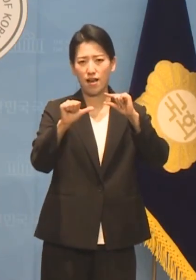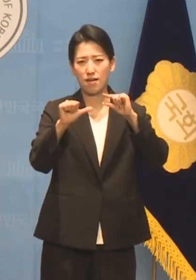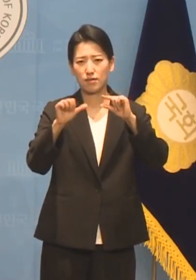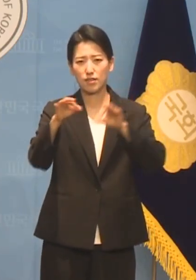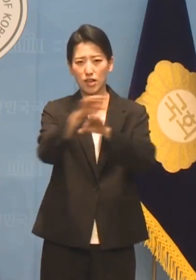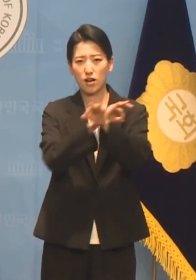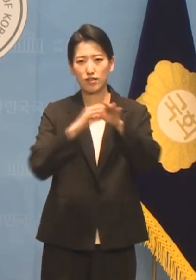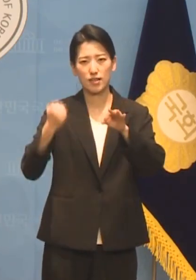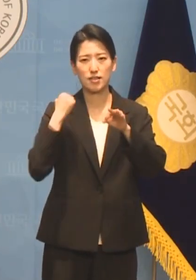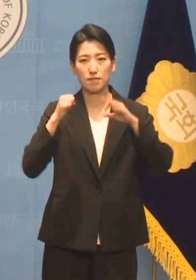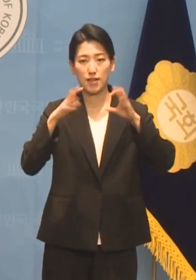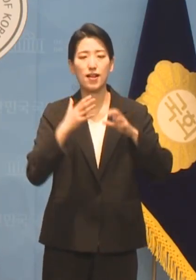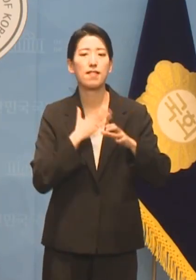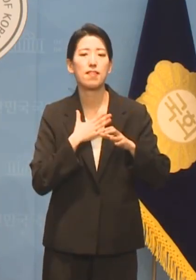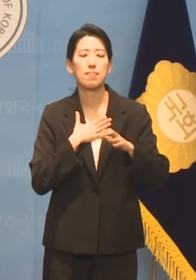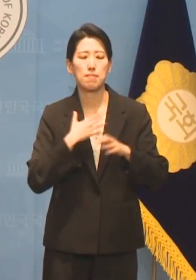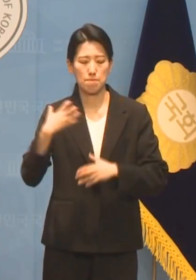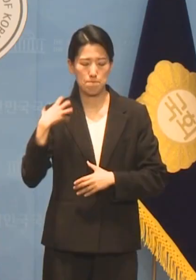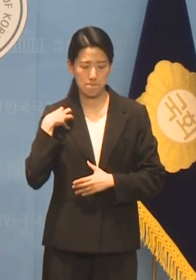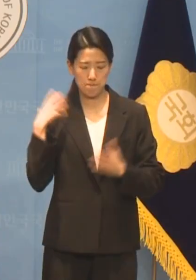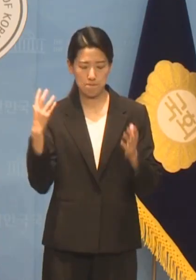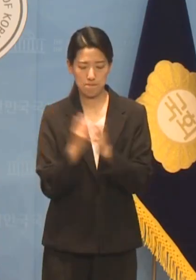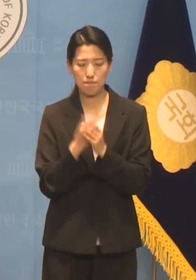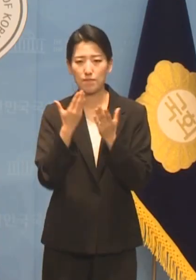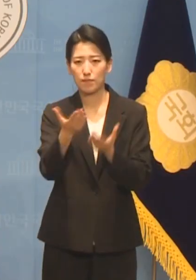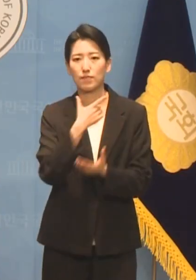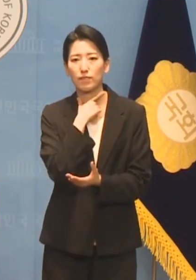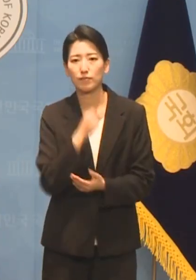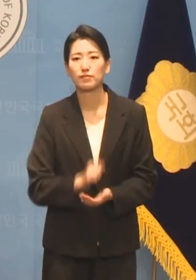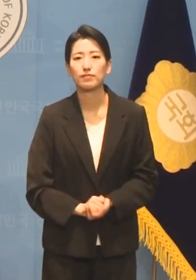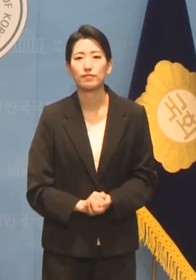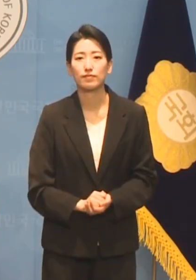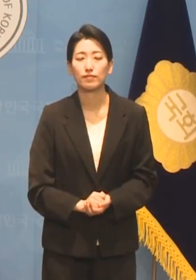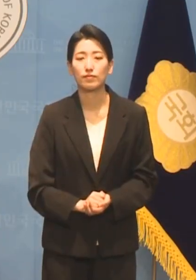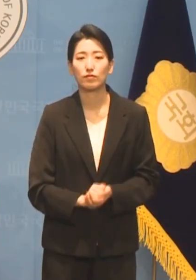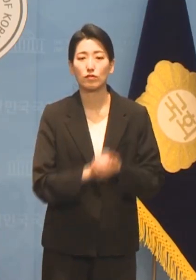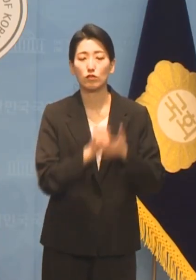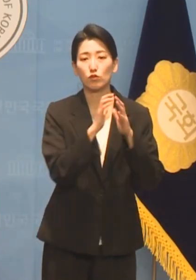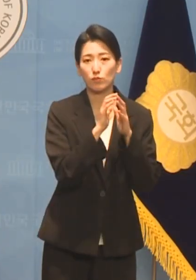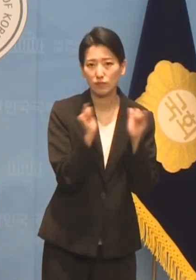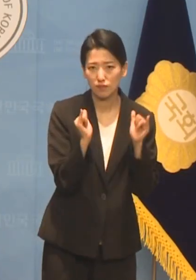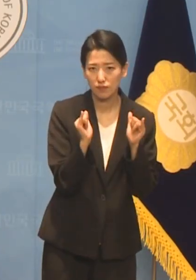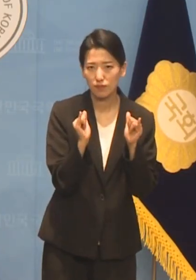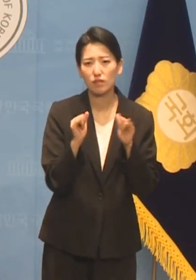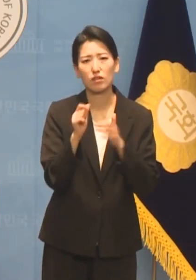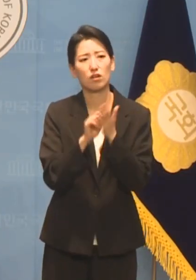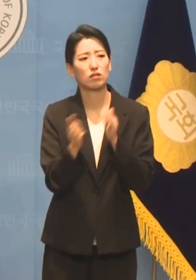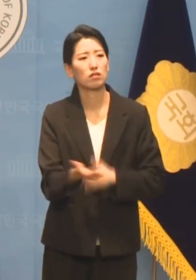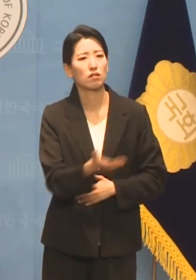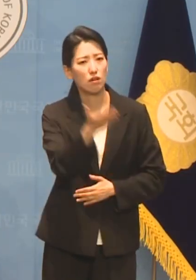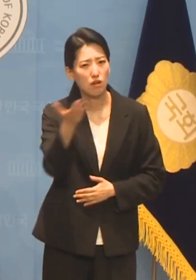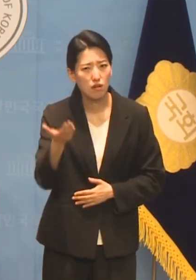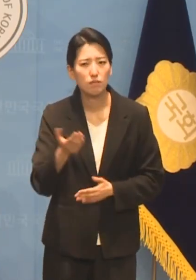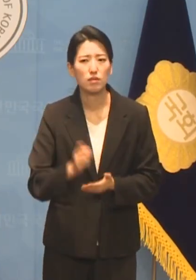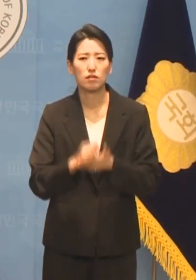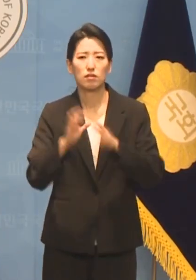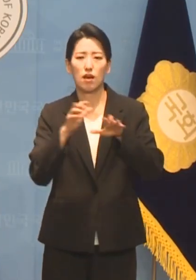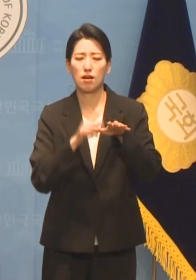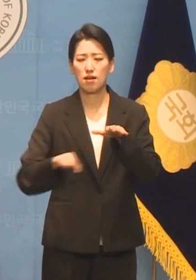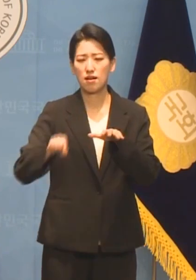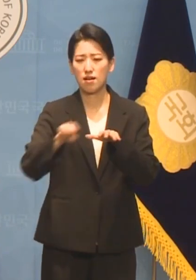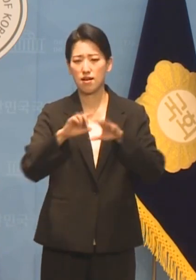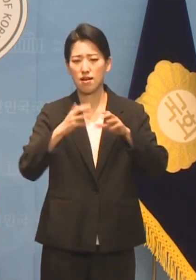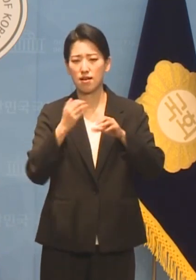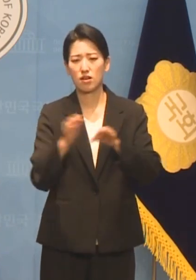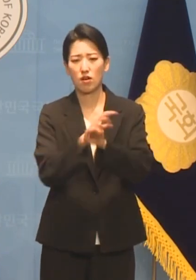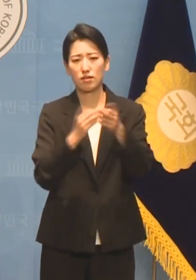만들겠습니다. 존경하는 국민 여러분 그리고 언론인 여러분, 끝까지 대한민국 지키고 살릴 나경원입니다. 지금